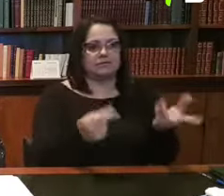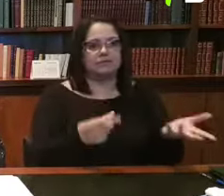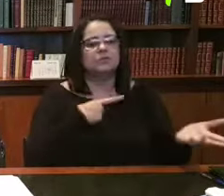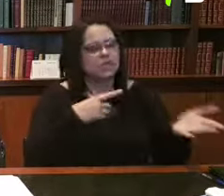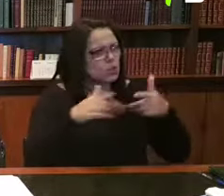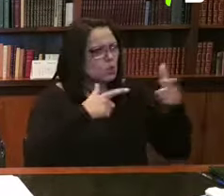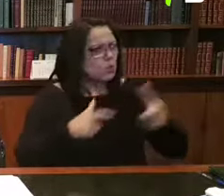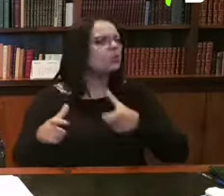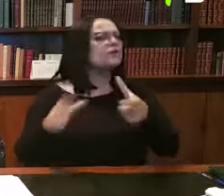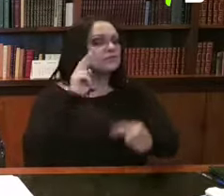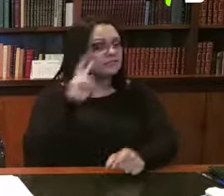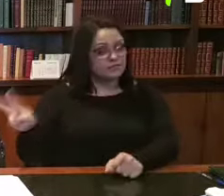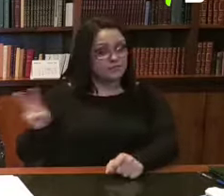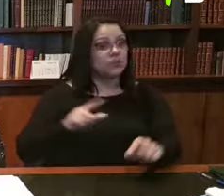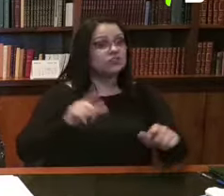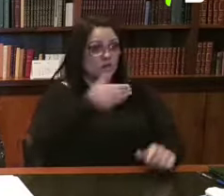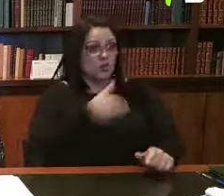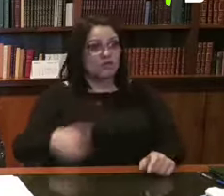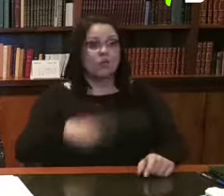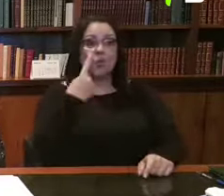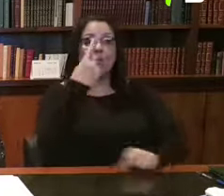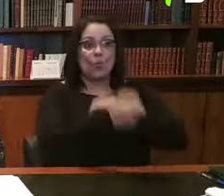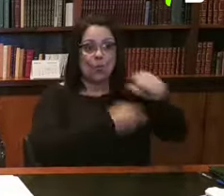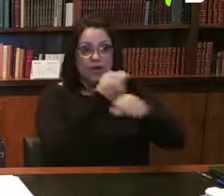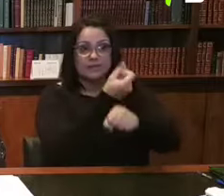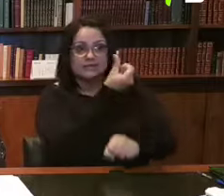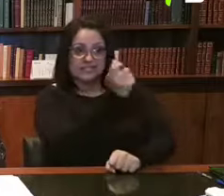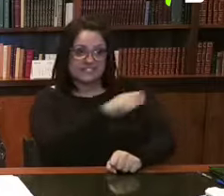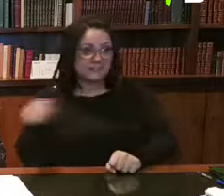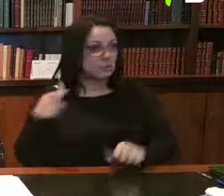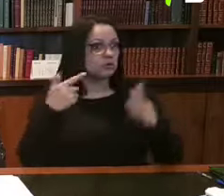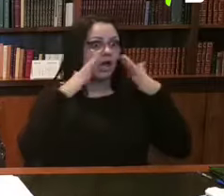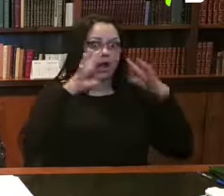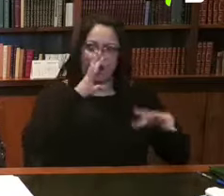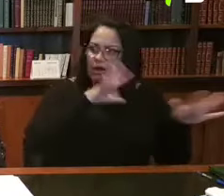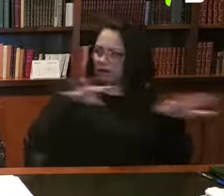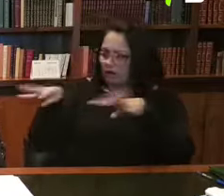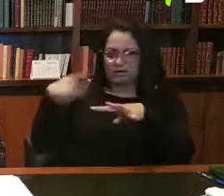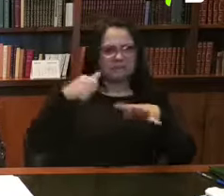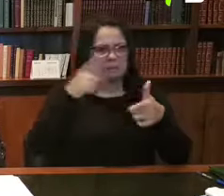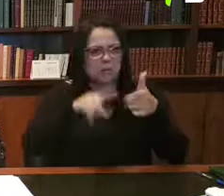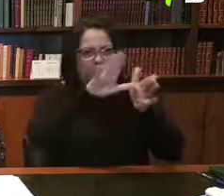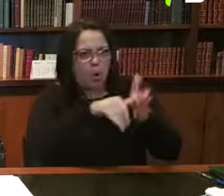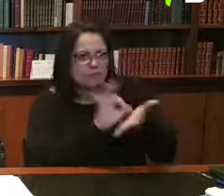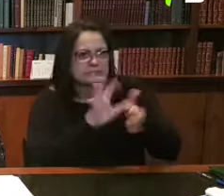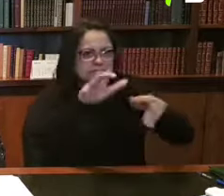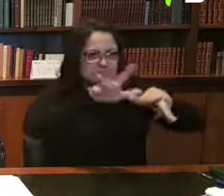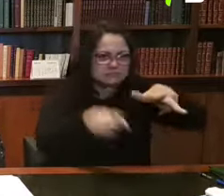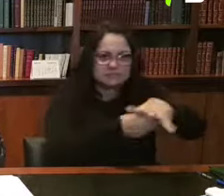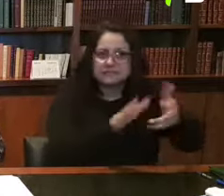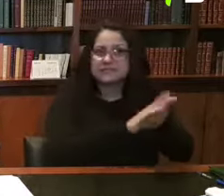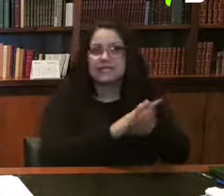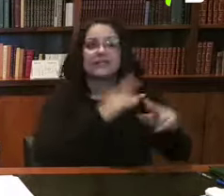acontecendo em todas as frentes eu ver que só completou um ano e meio sem um escândalo todos os a todas as empresas da tarde melhor geridos os correios da